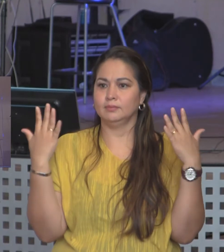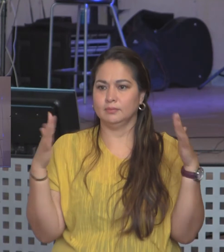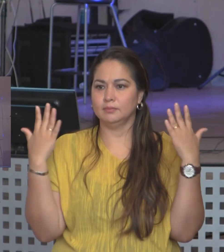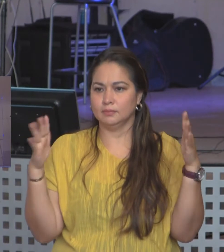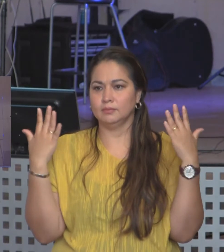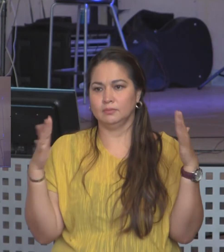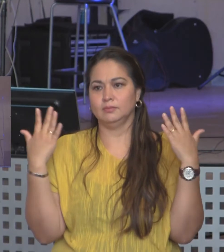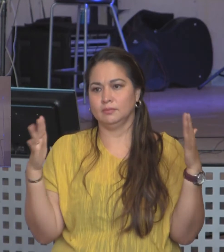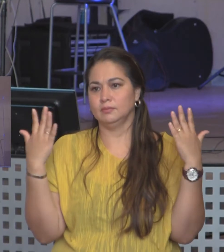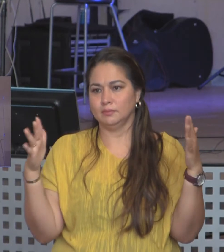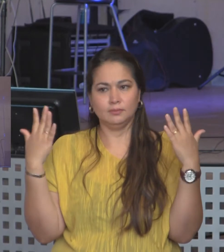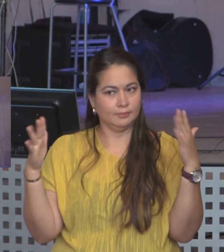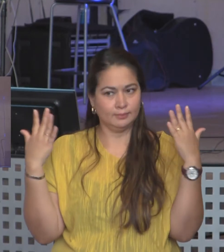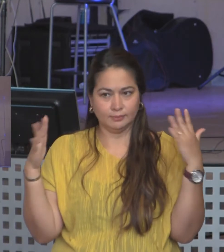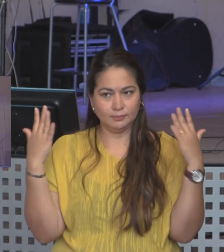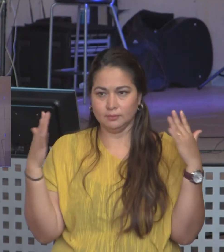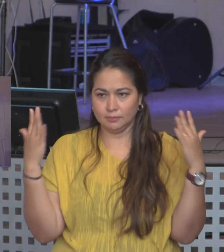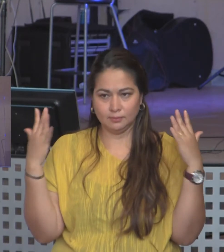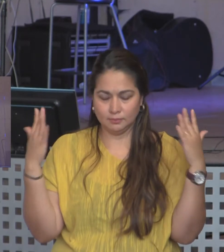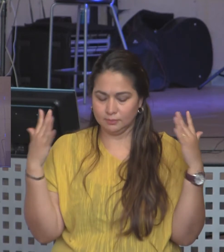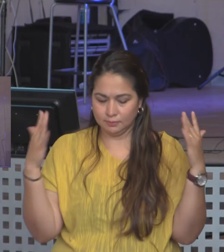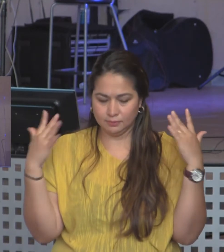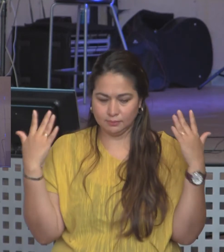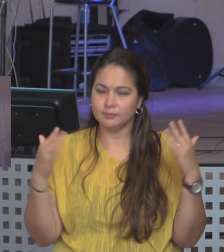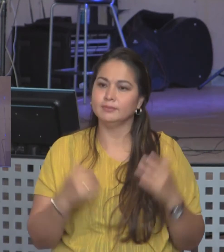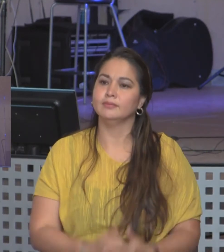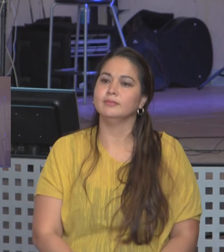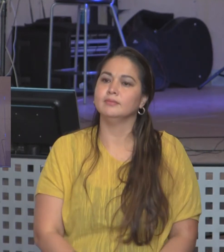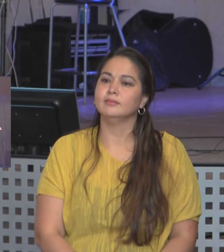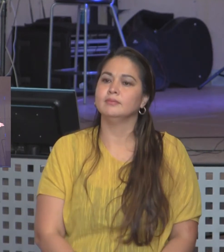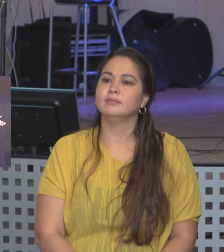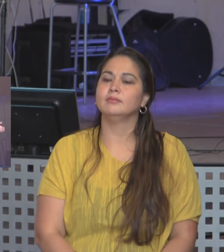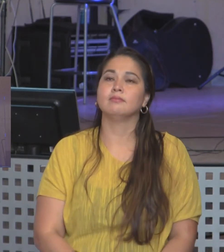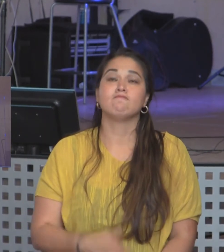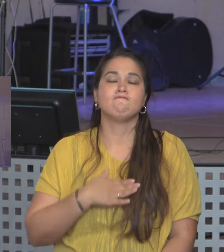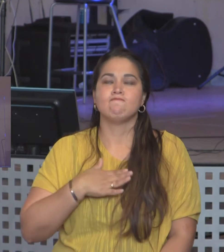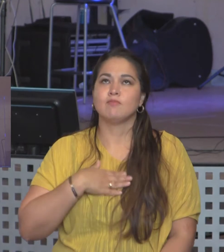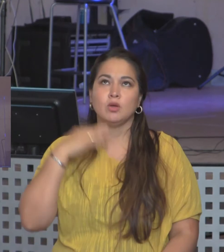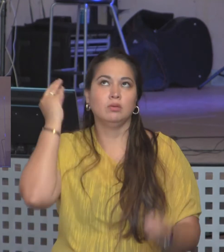Estaba dándole vueltas a la cabeza. Mi cabeza da muchas vueltas, por eso me he quedado sin pelo.